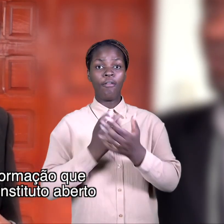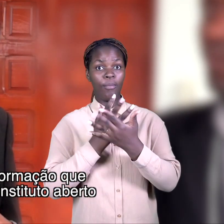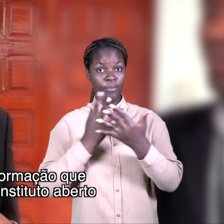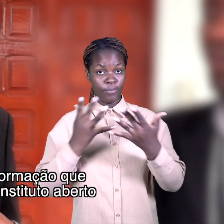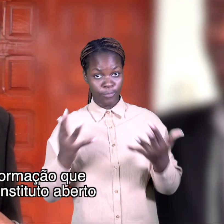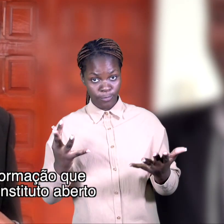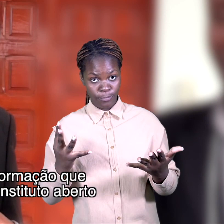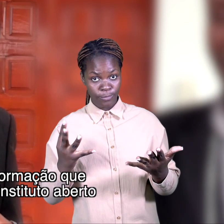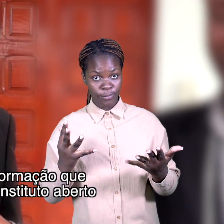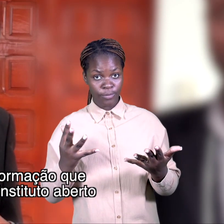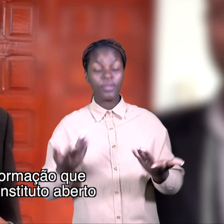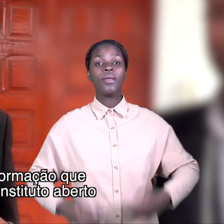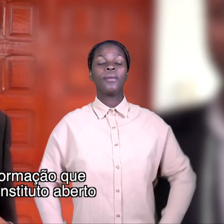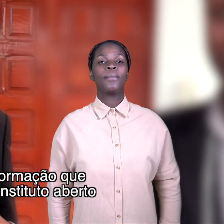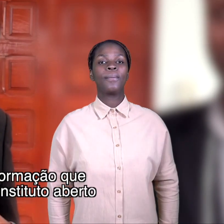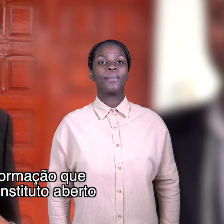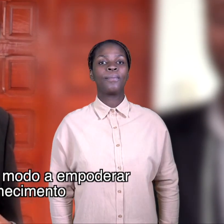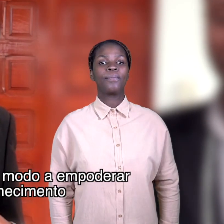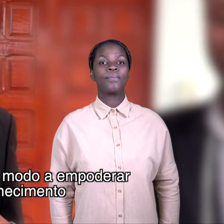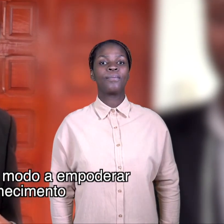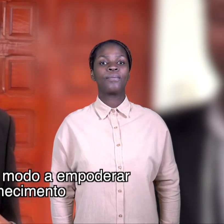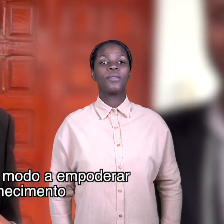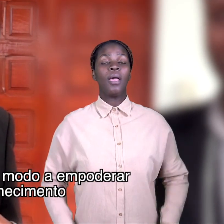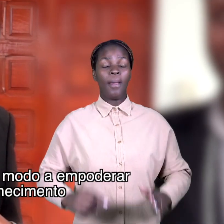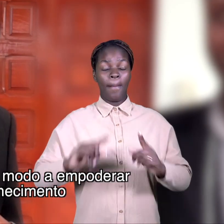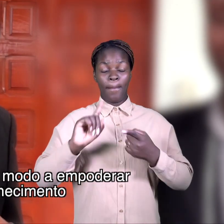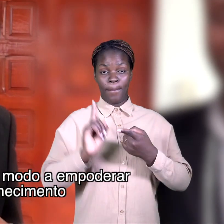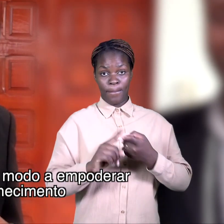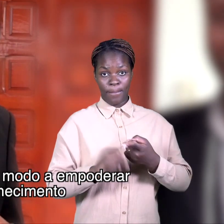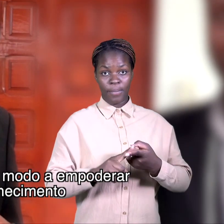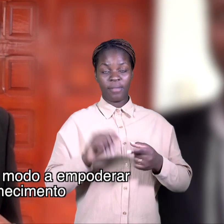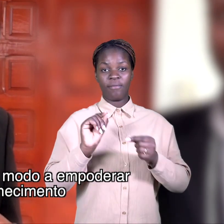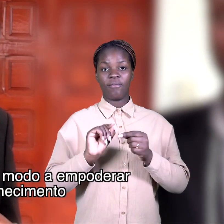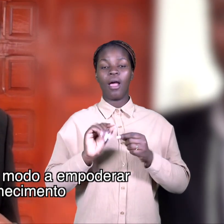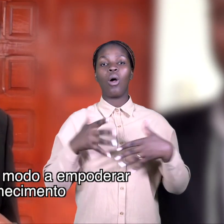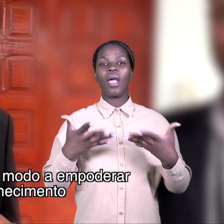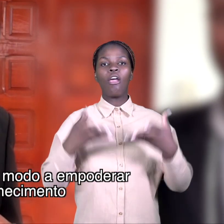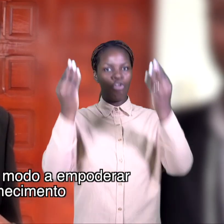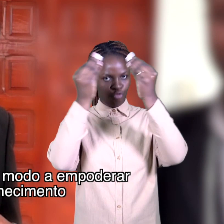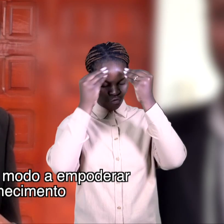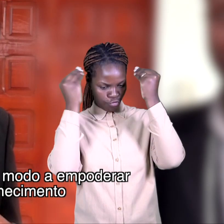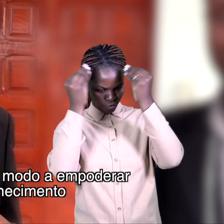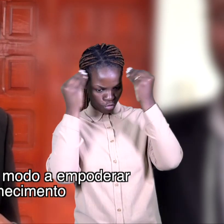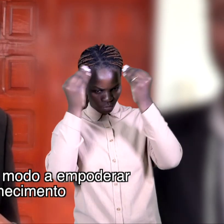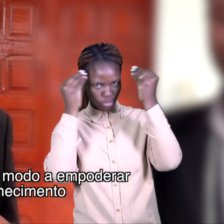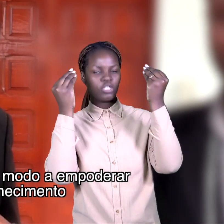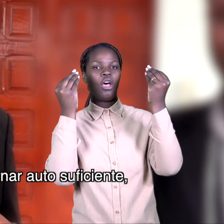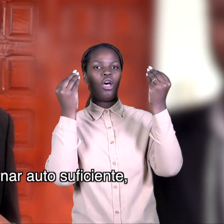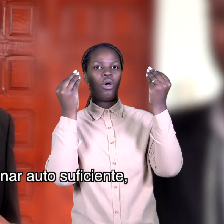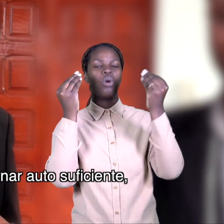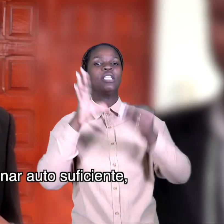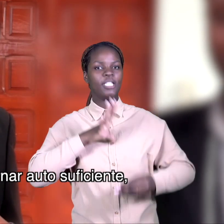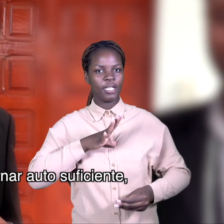esta formação que estamos a dizer. Já temos o Instituto aberto, dá para dar uma formação de modo a empoderar as pessoas com